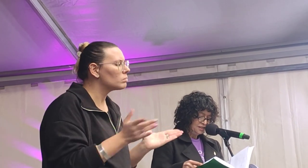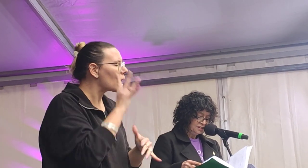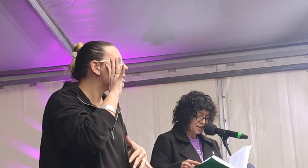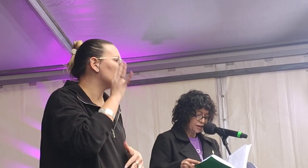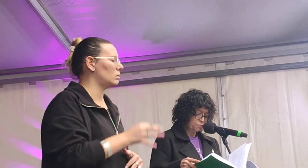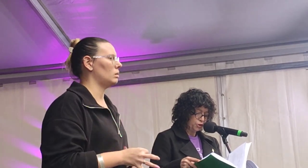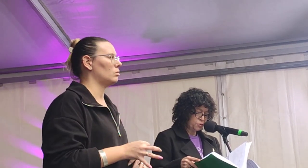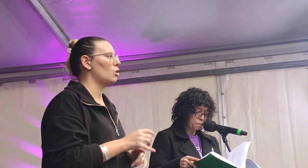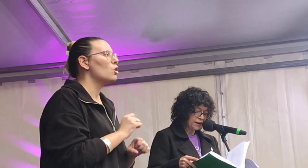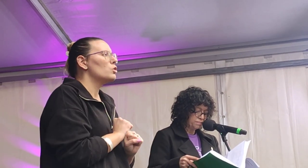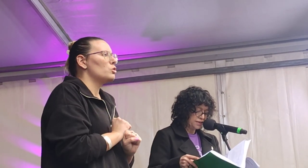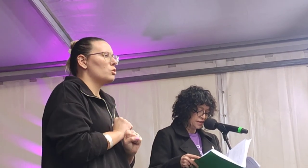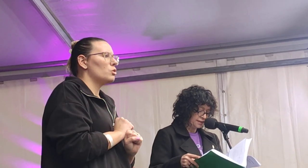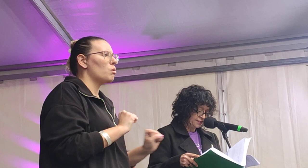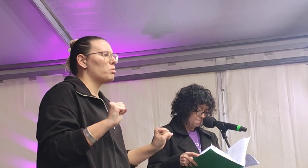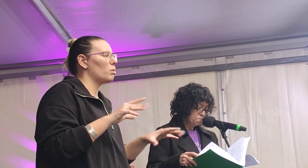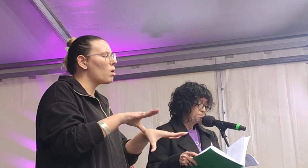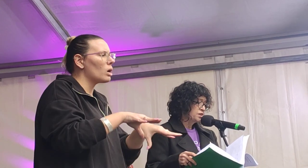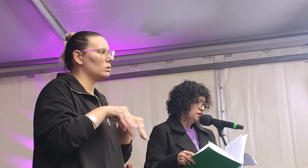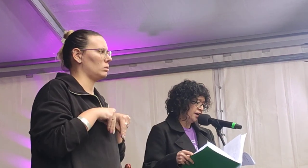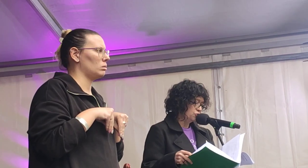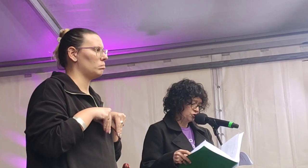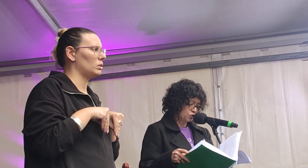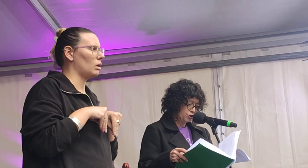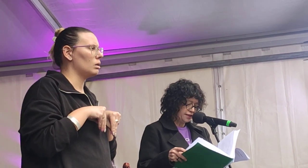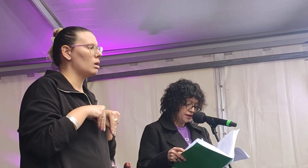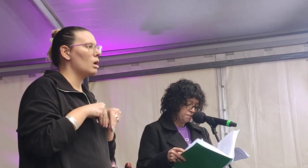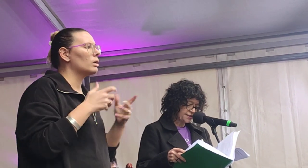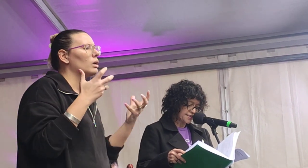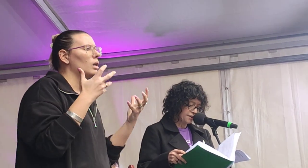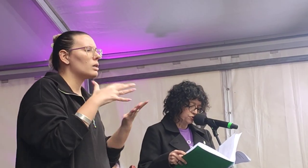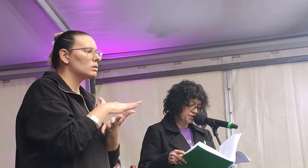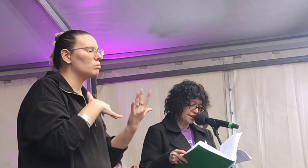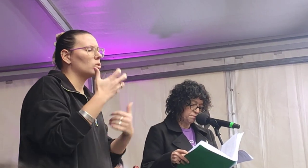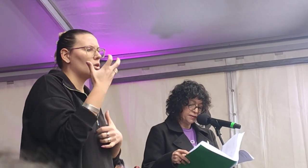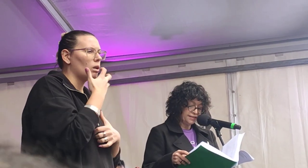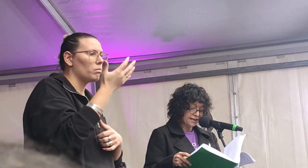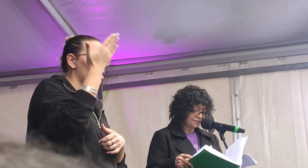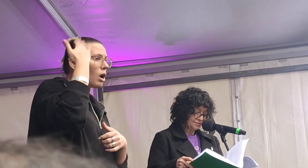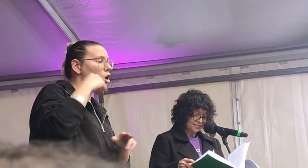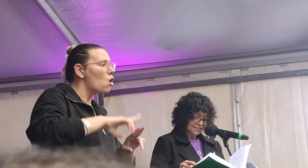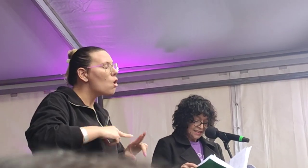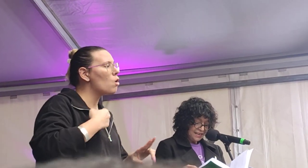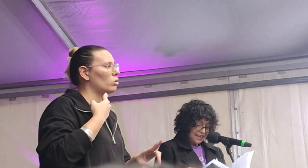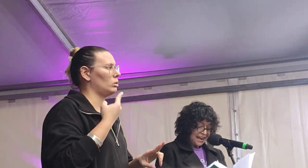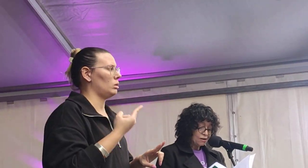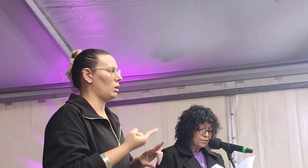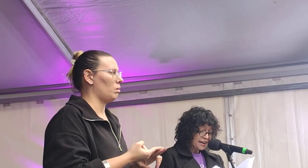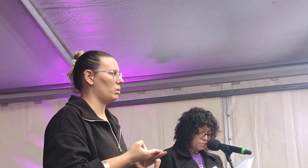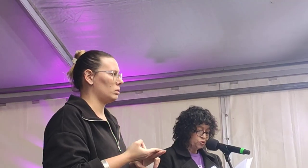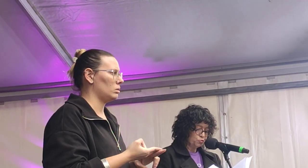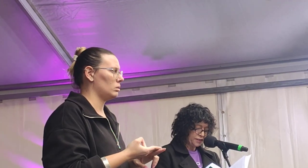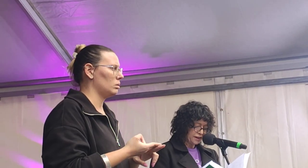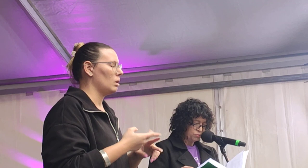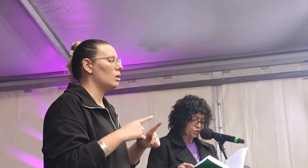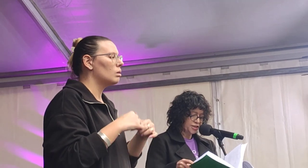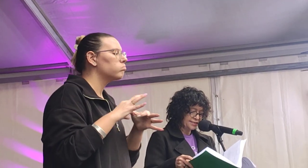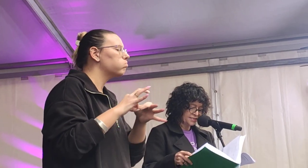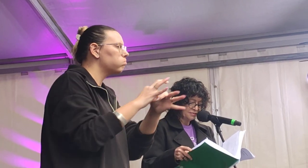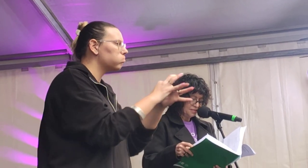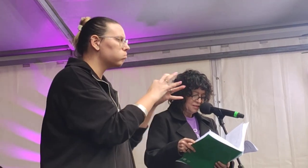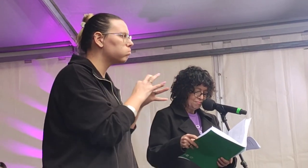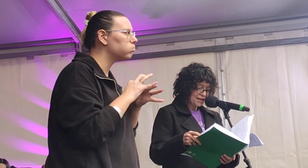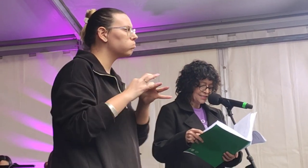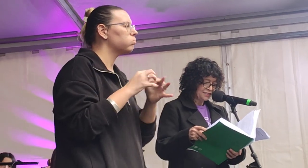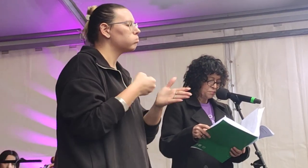convencidas de que no podemos permitir que los horrores del pasado se repitan. Aunaremos nuestras